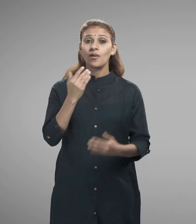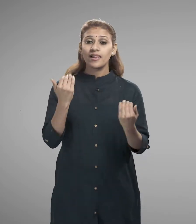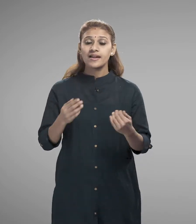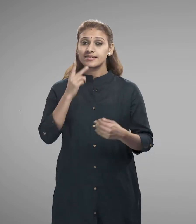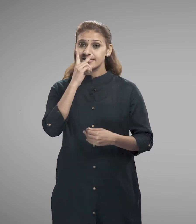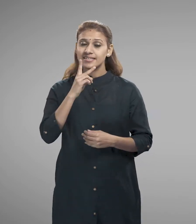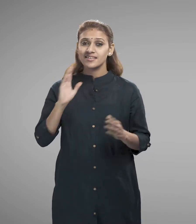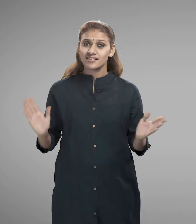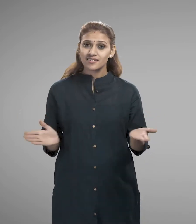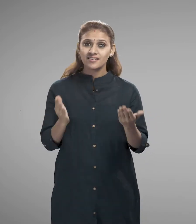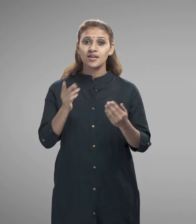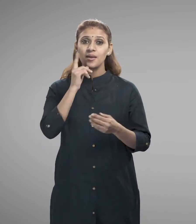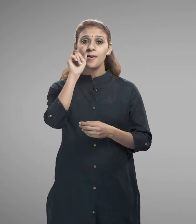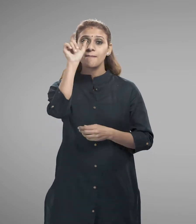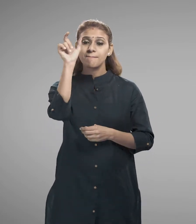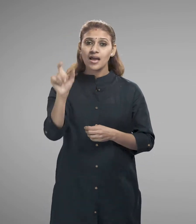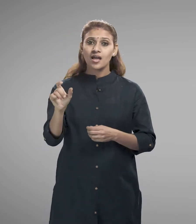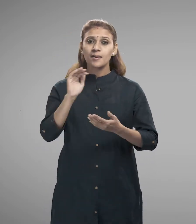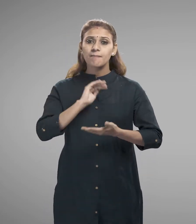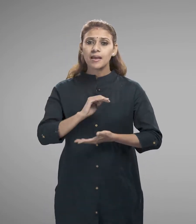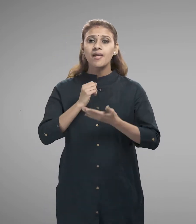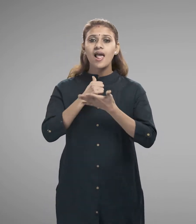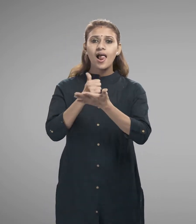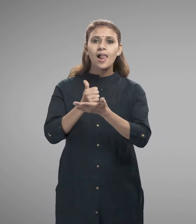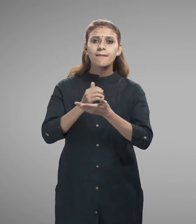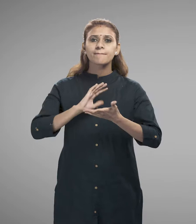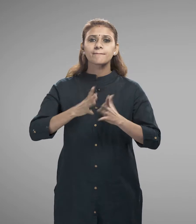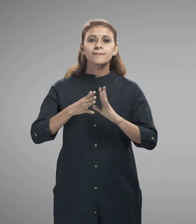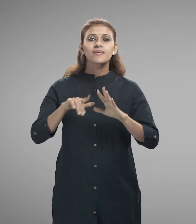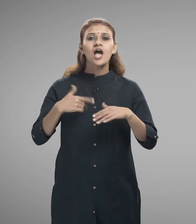आइए अब पुरुष के प्रजनन अंगों को देखें।